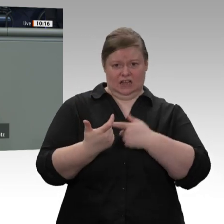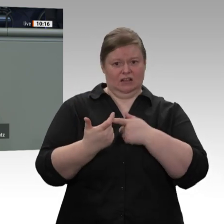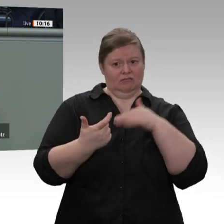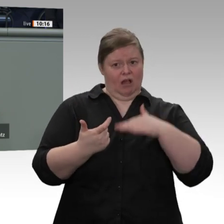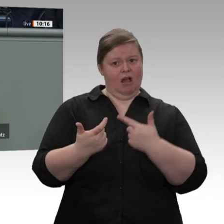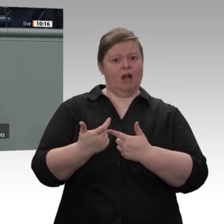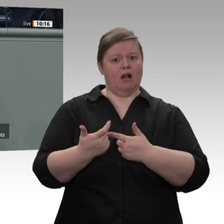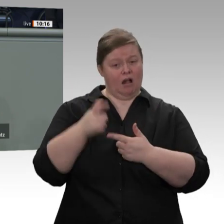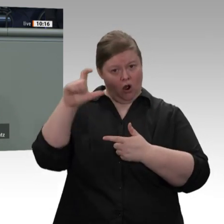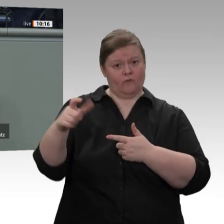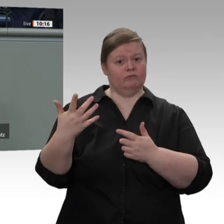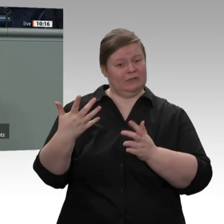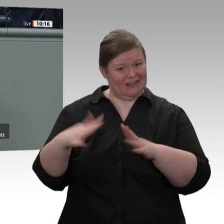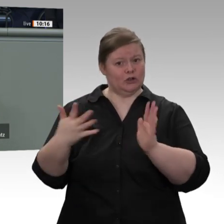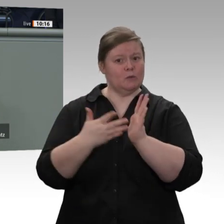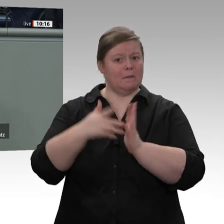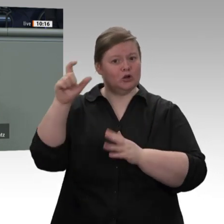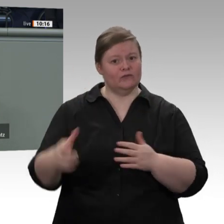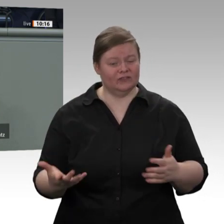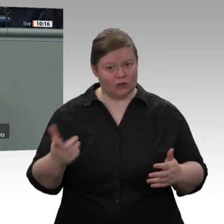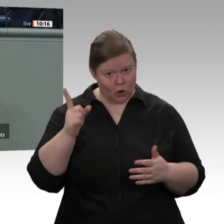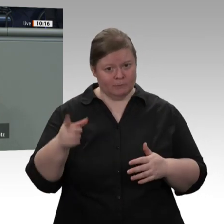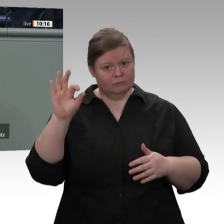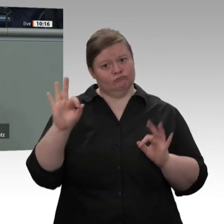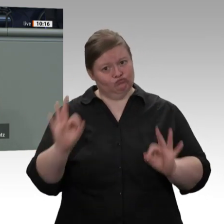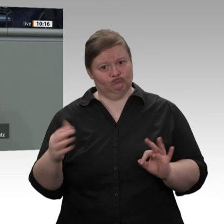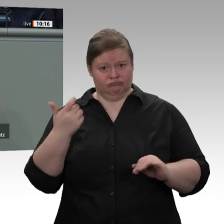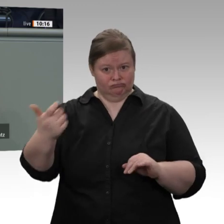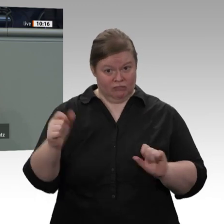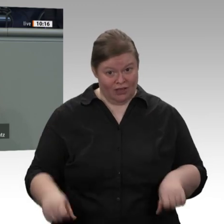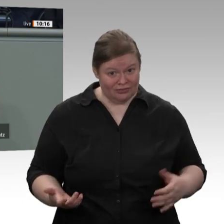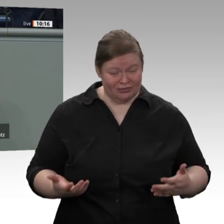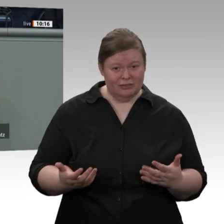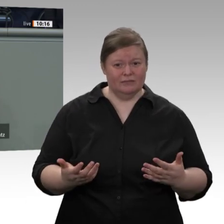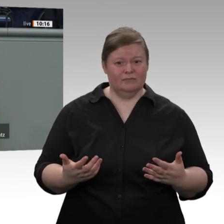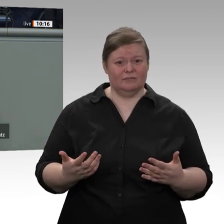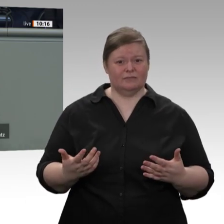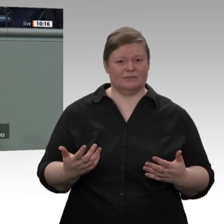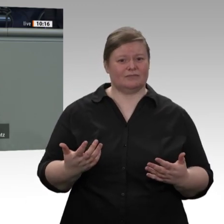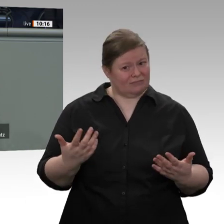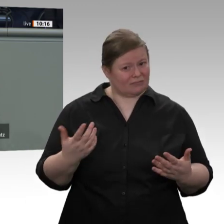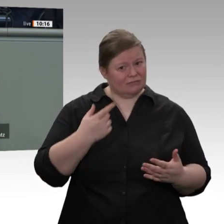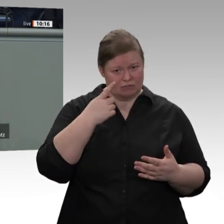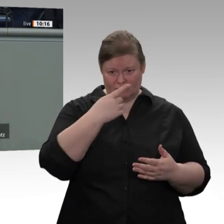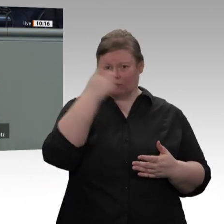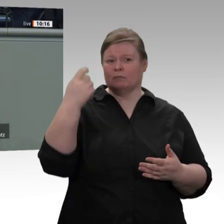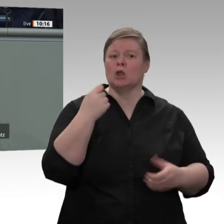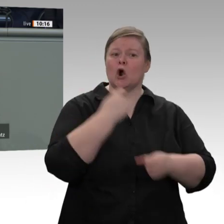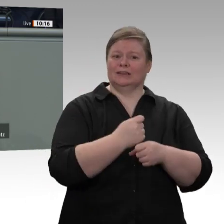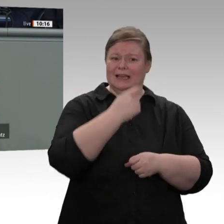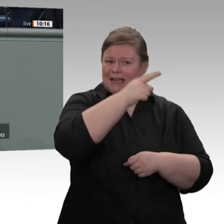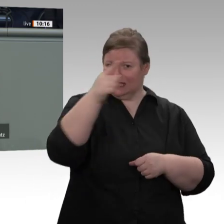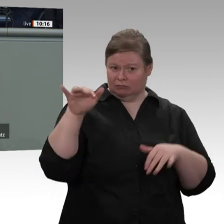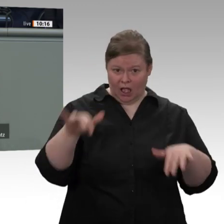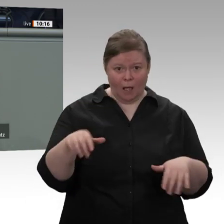können. Denn der Grundsatz, Waffen gehören nicht in extremistische Hände, der muss konsequent auch umgesetzt werden.